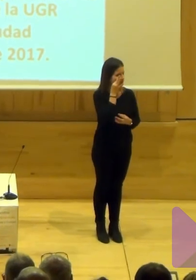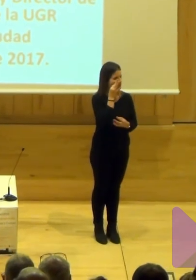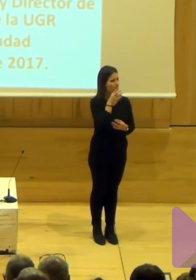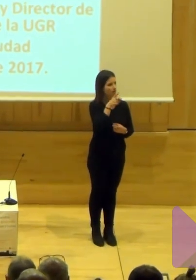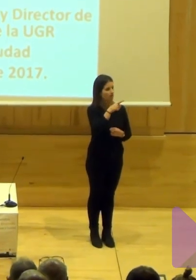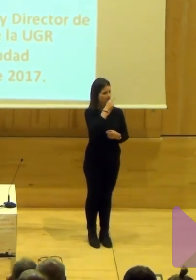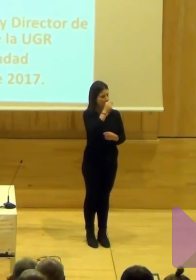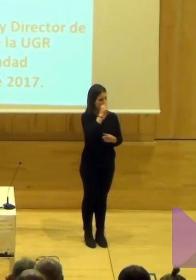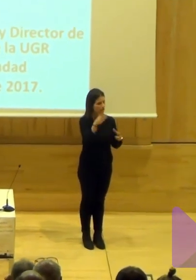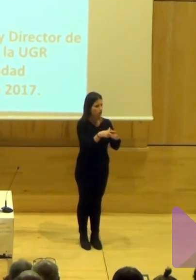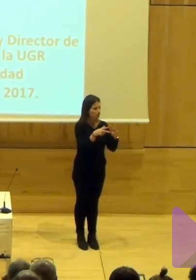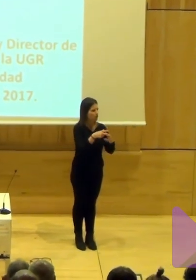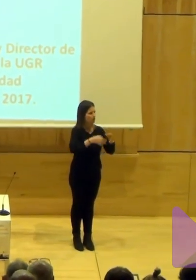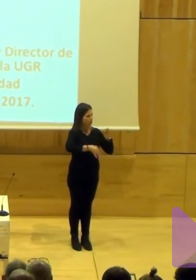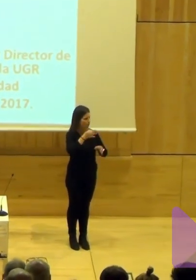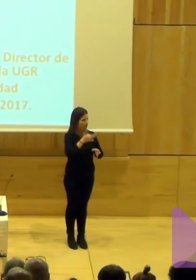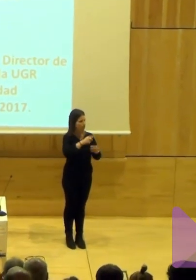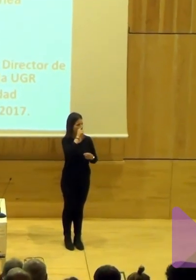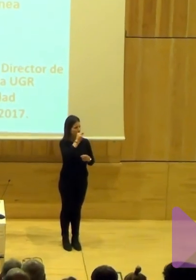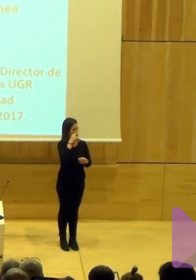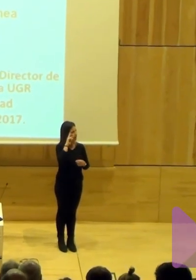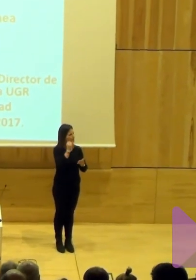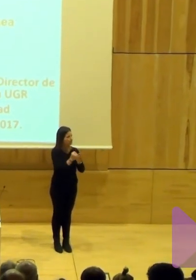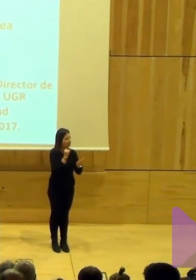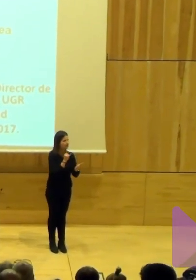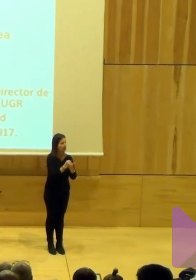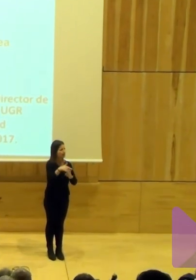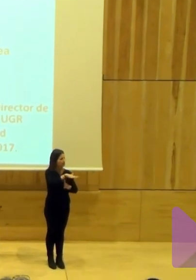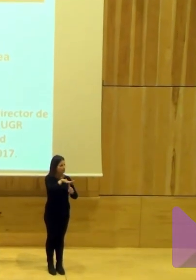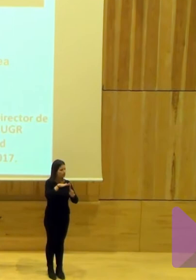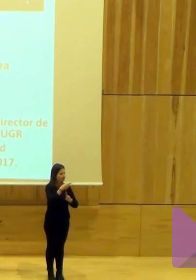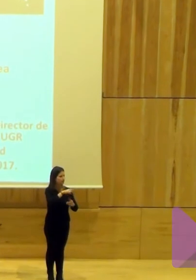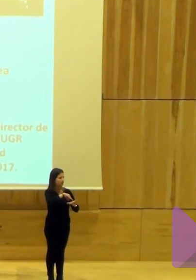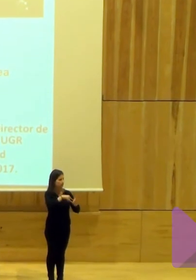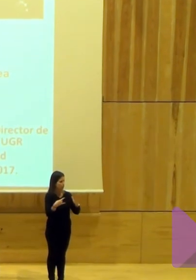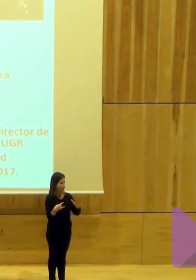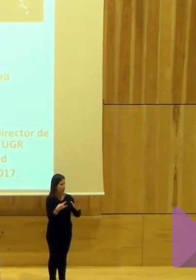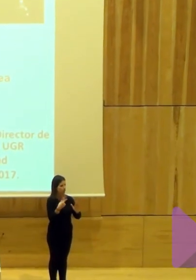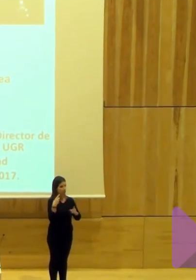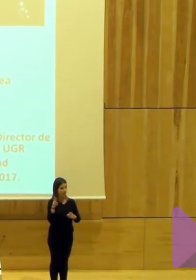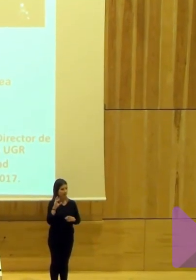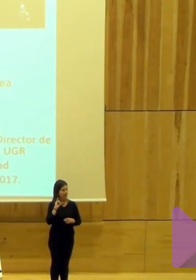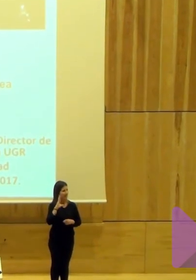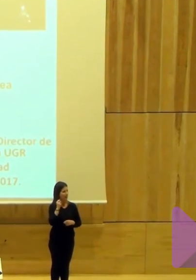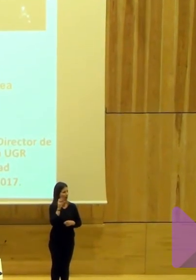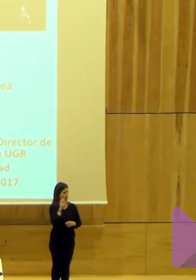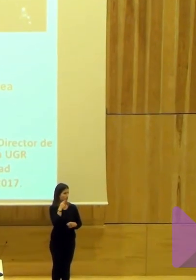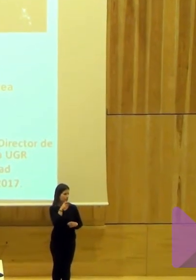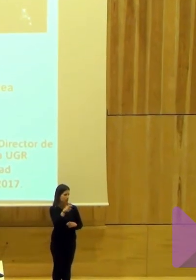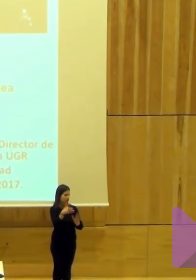las ciencias sociales y jurídicas, las ciencias experimentales, medioambientales y astenológicas. Ricardo Anguita tiene la palabra.